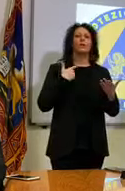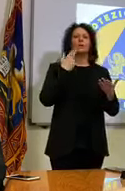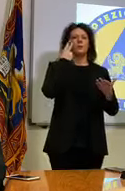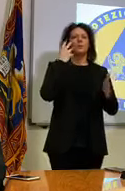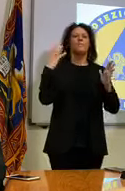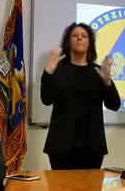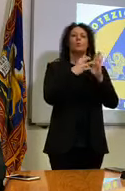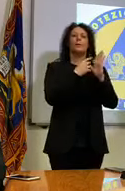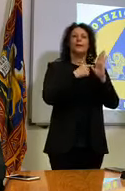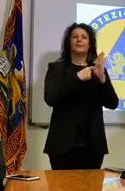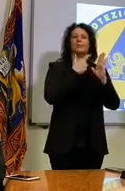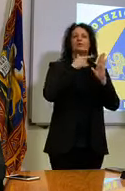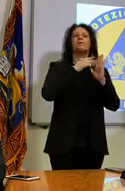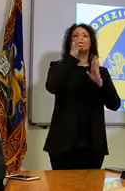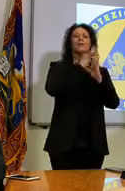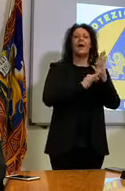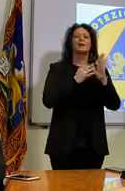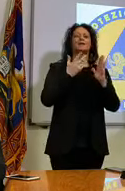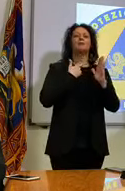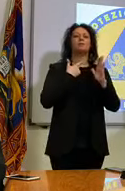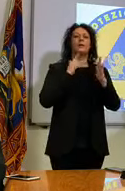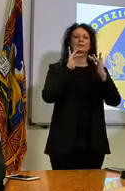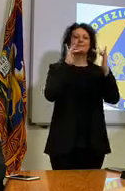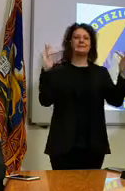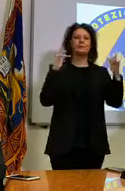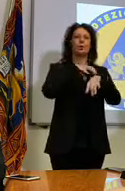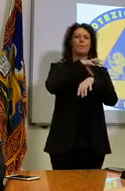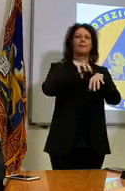i dati sono pubblicati sul sito del Ministero della Salute.